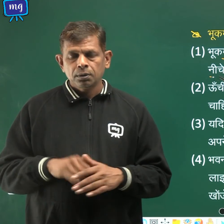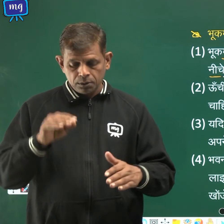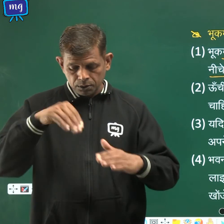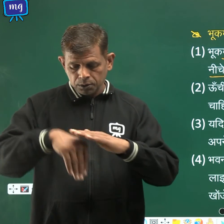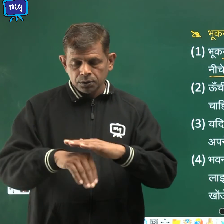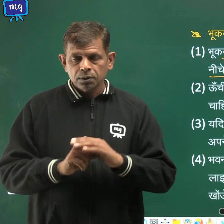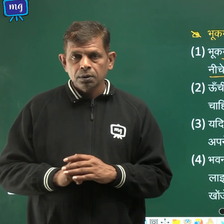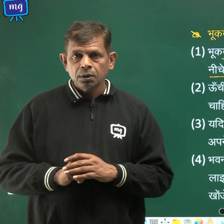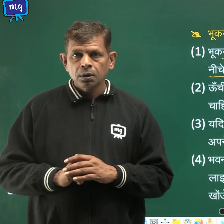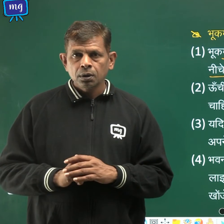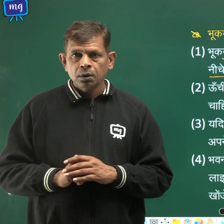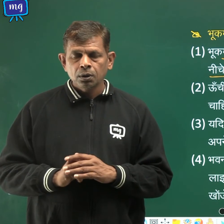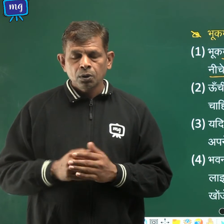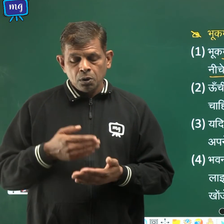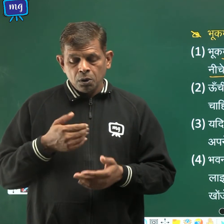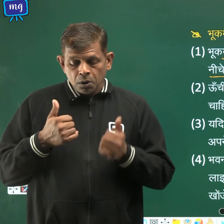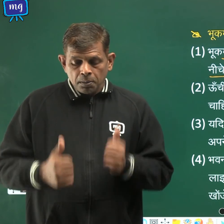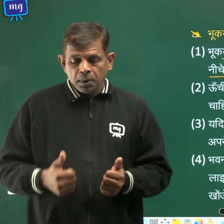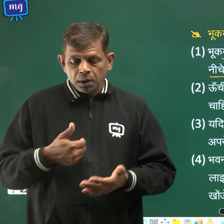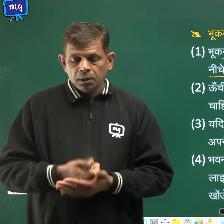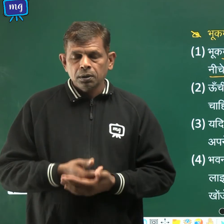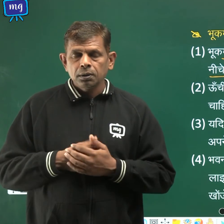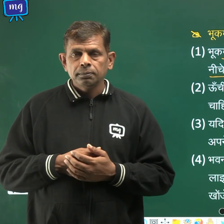नीचे आश्रय लेना चाहिए।